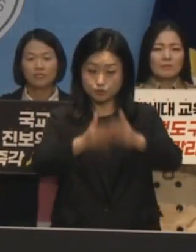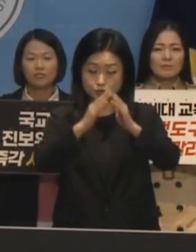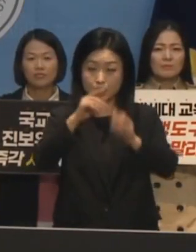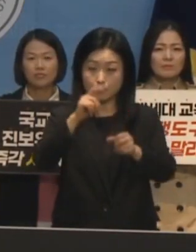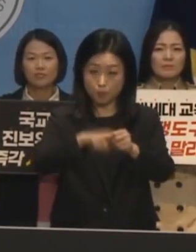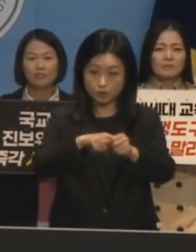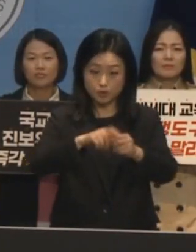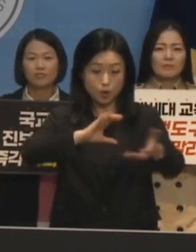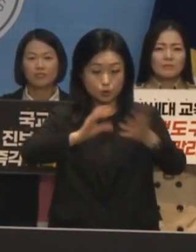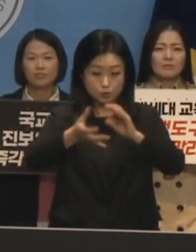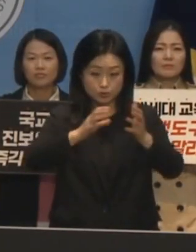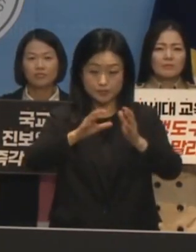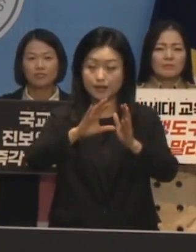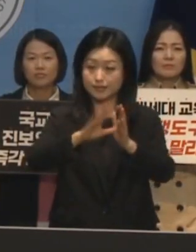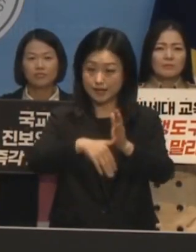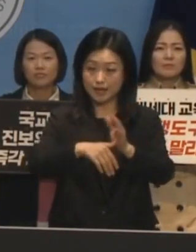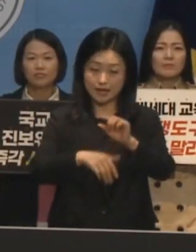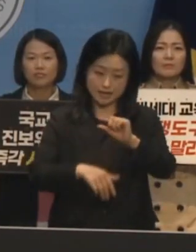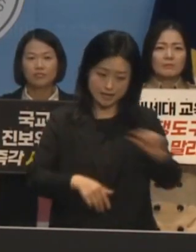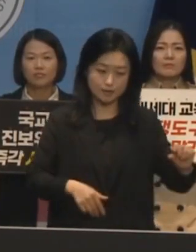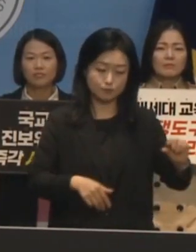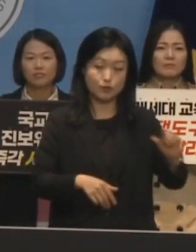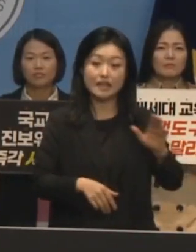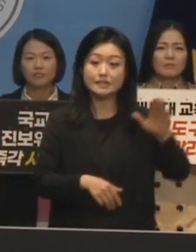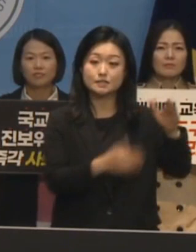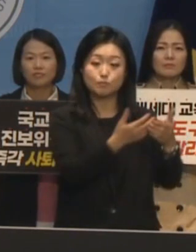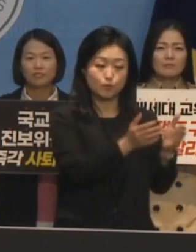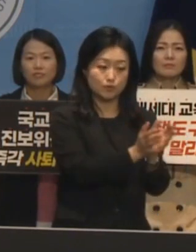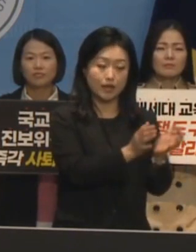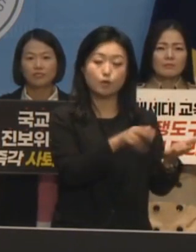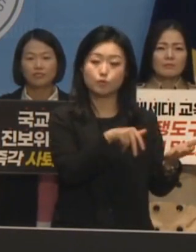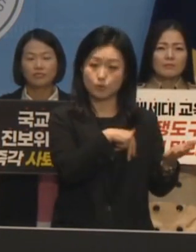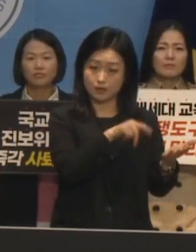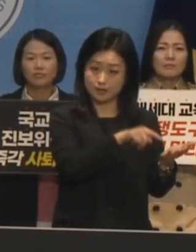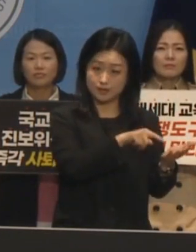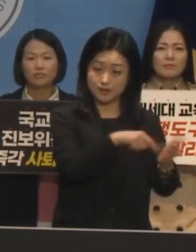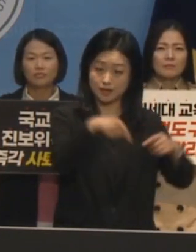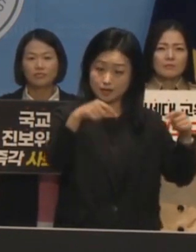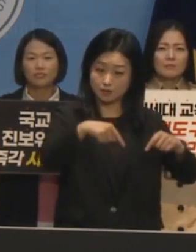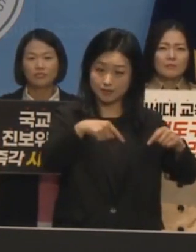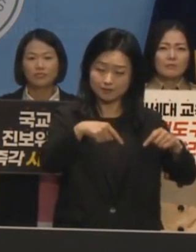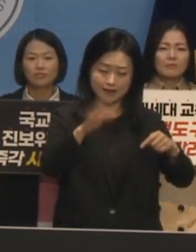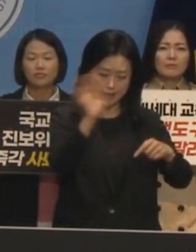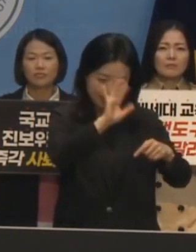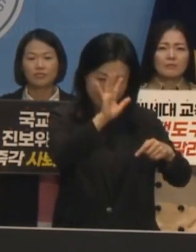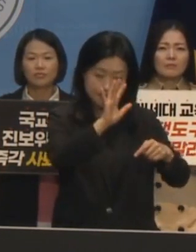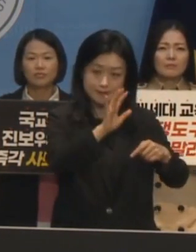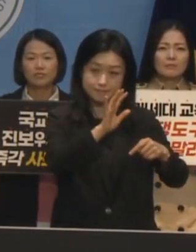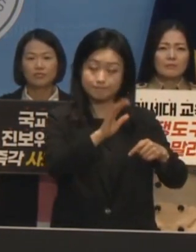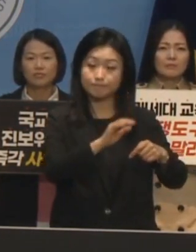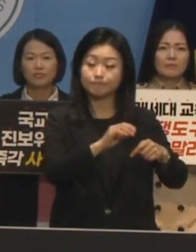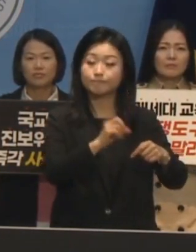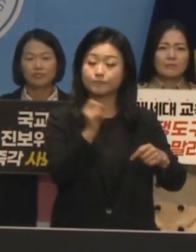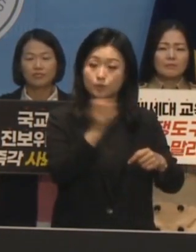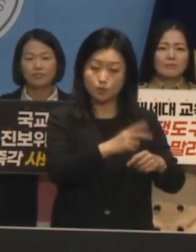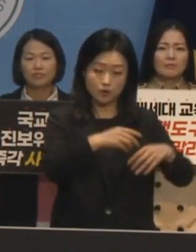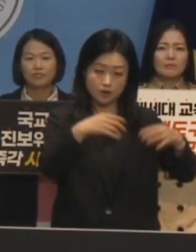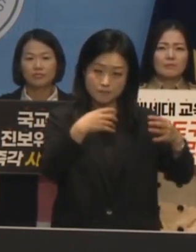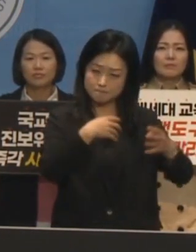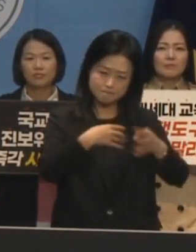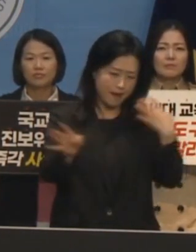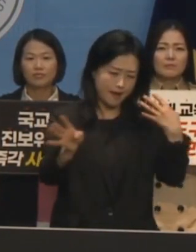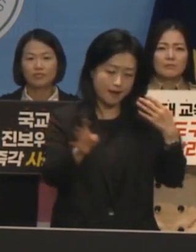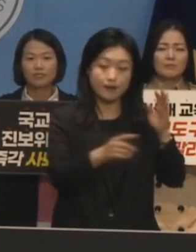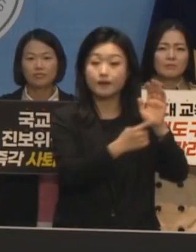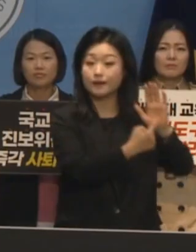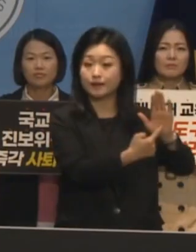국교위의 논의 과정에서 일부 진보 측 위원들이 협상 테이블에서 이탈하여 협의를 전면